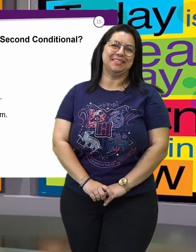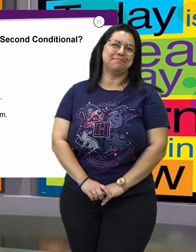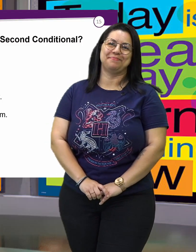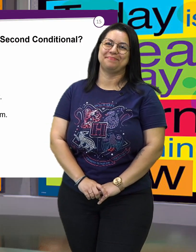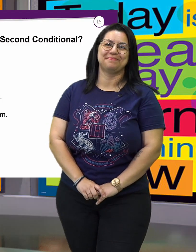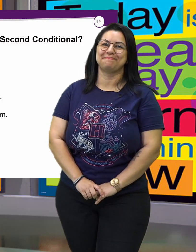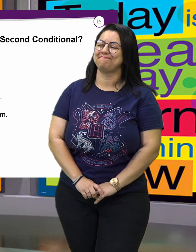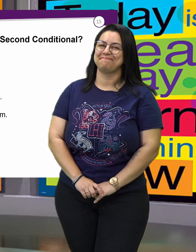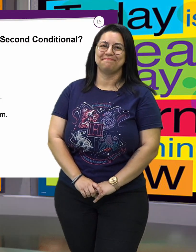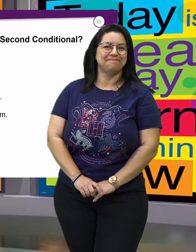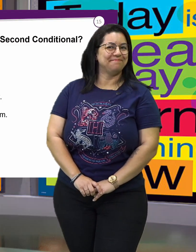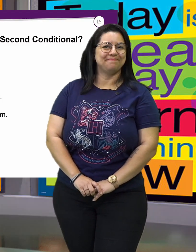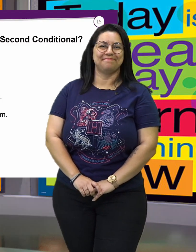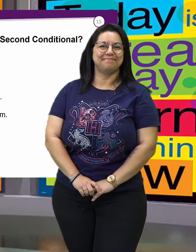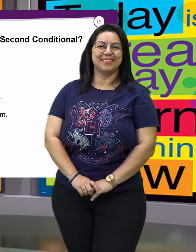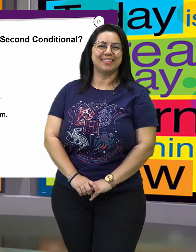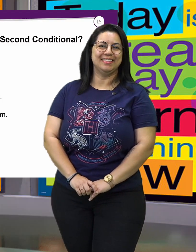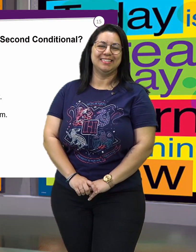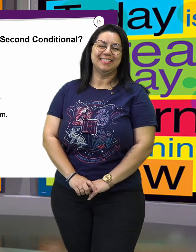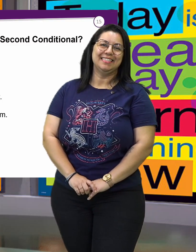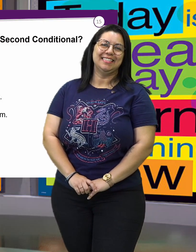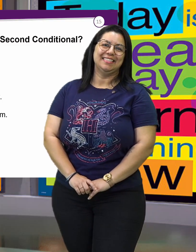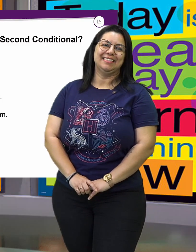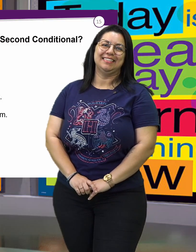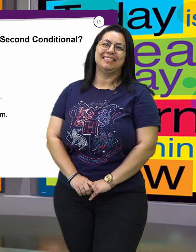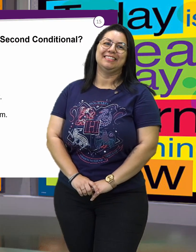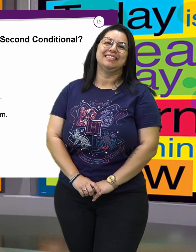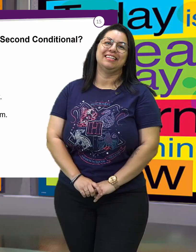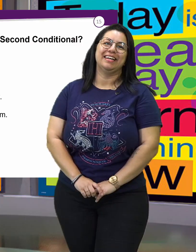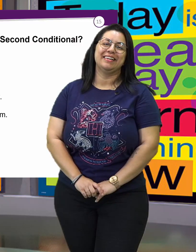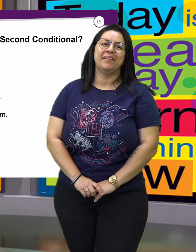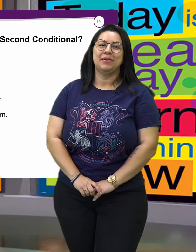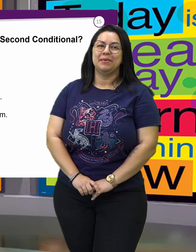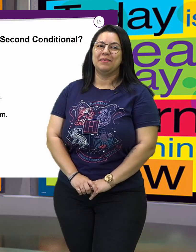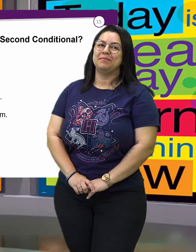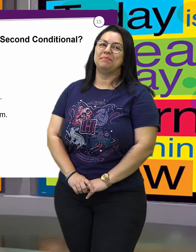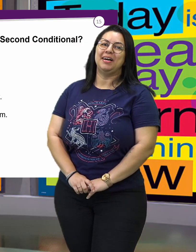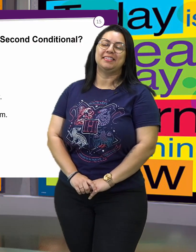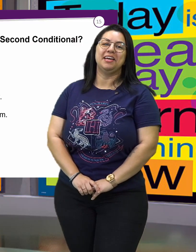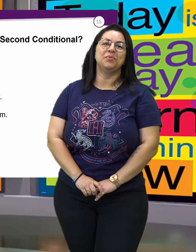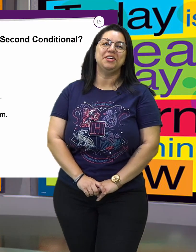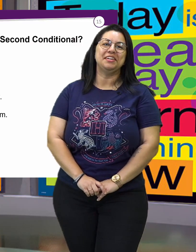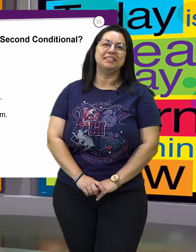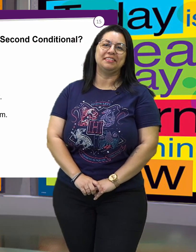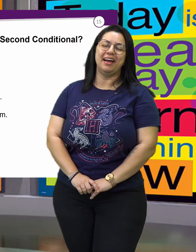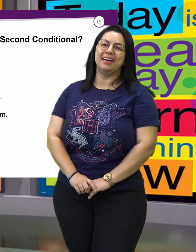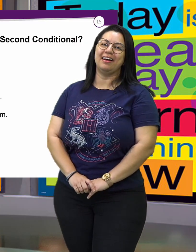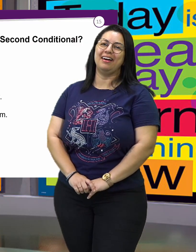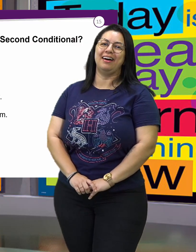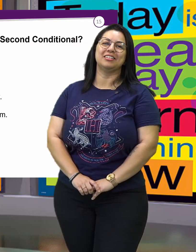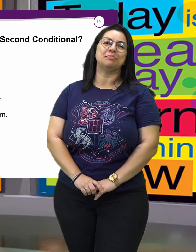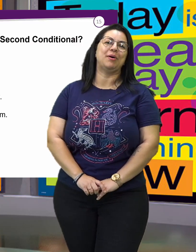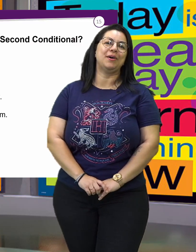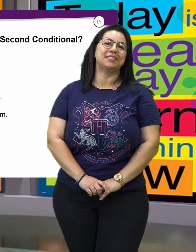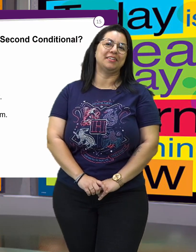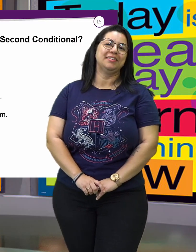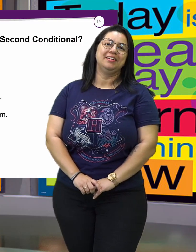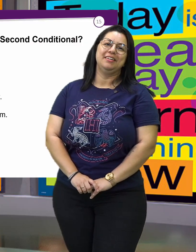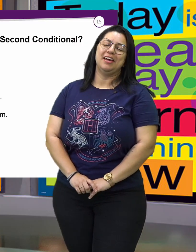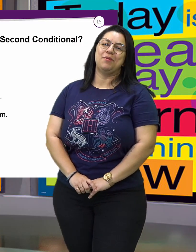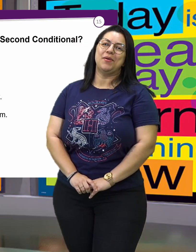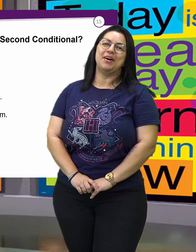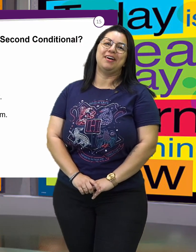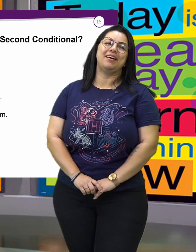Mas todas você vê que tem vírgula, né? Então todas o F vem primeiro, a condição, e depois o resultado. Mas tem um aí que entrega a